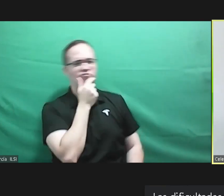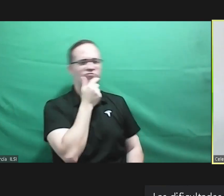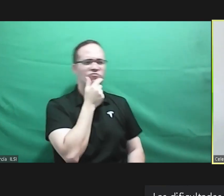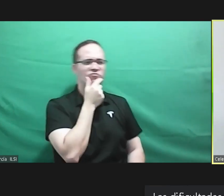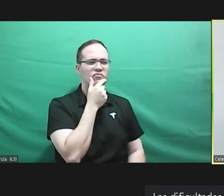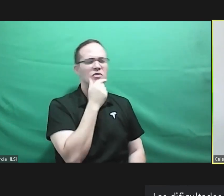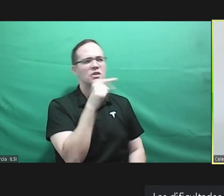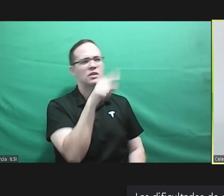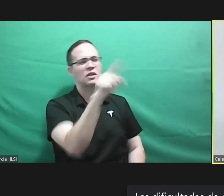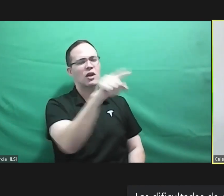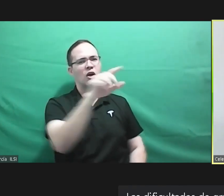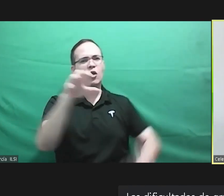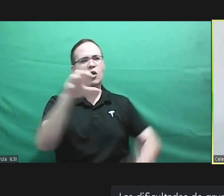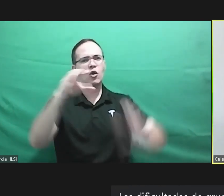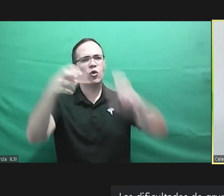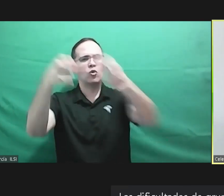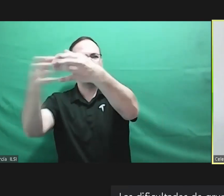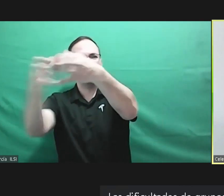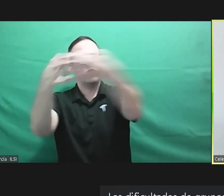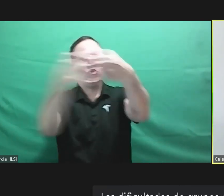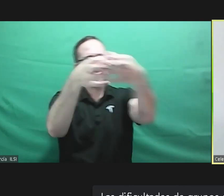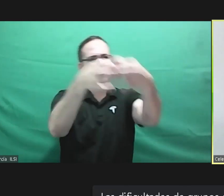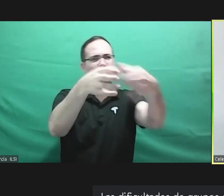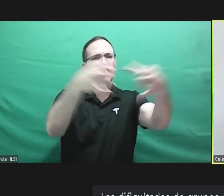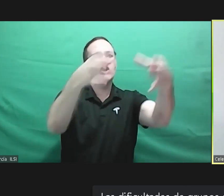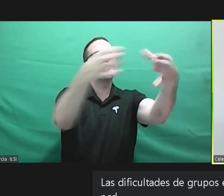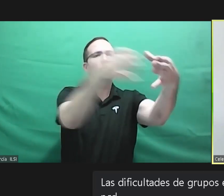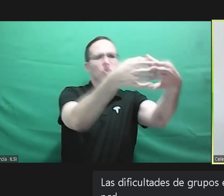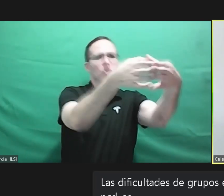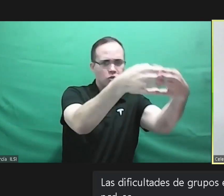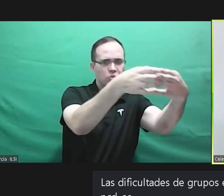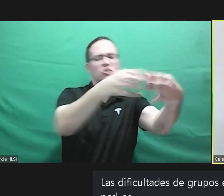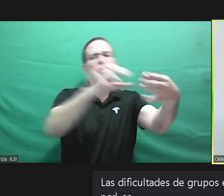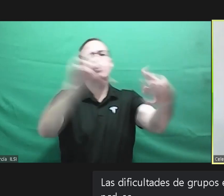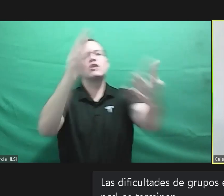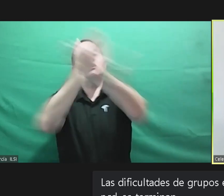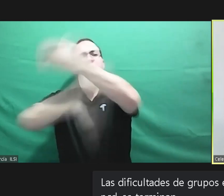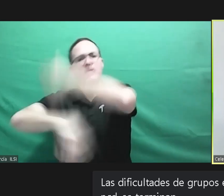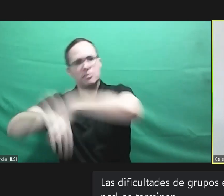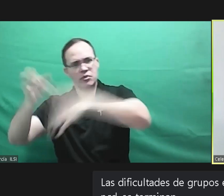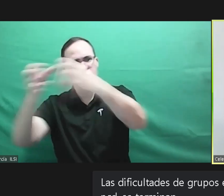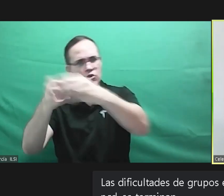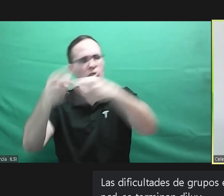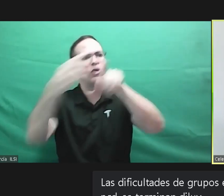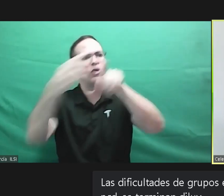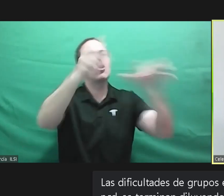grupos, se terminan diluyendo en cifras generales.